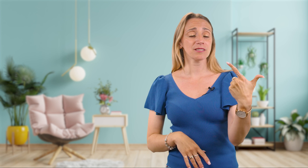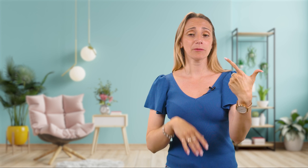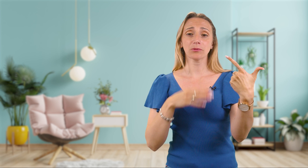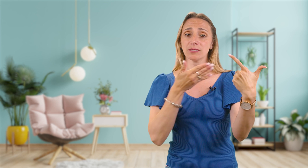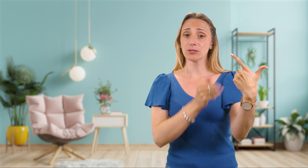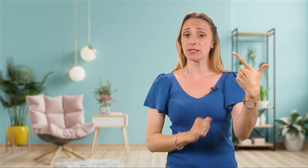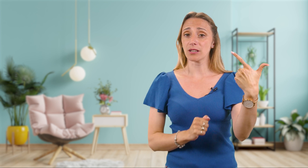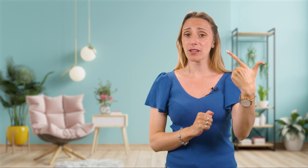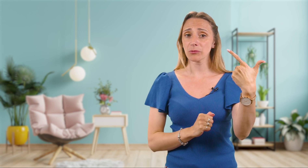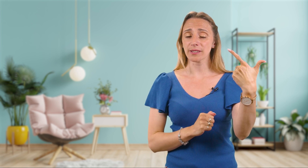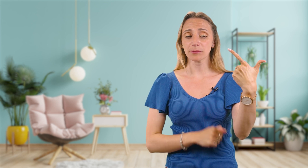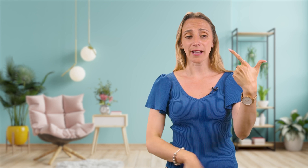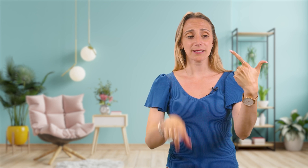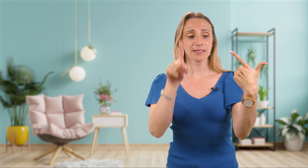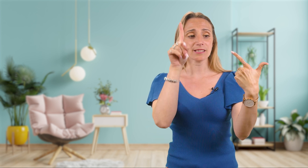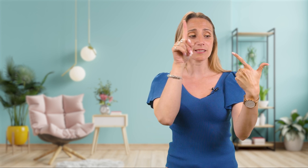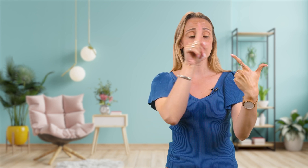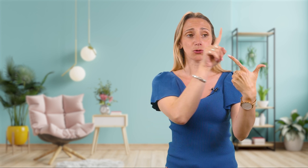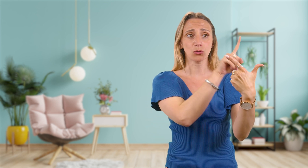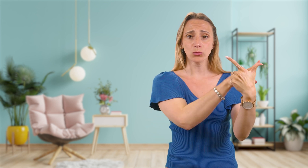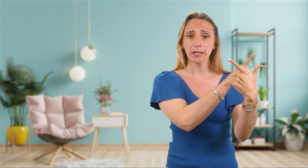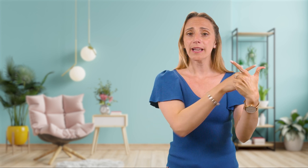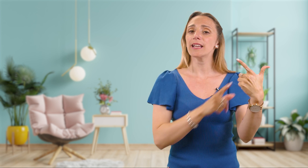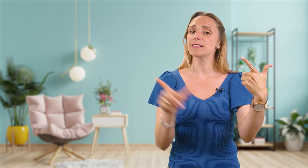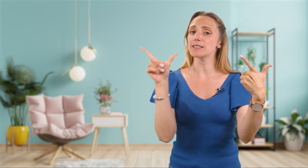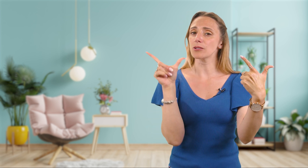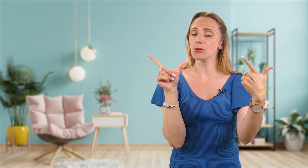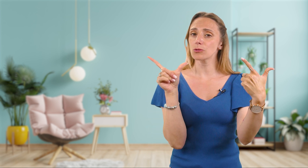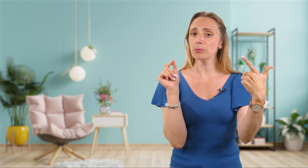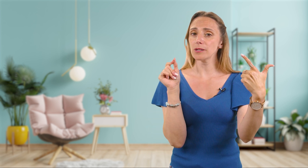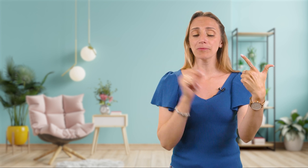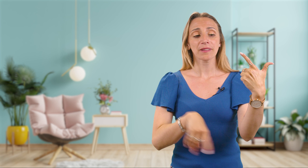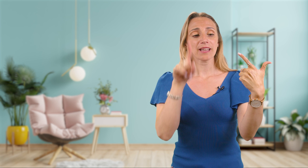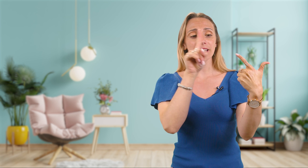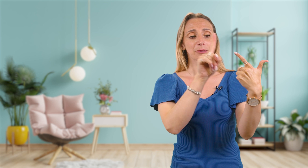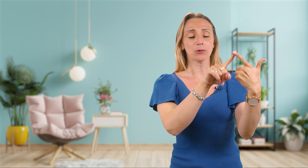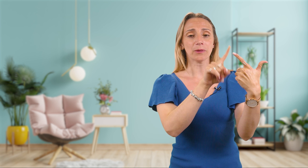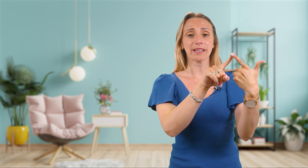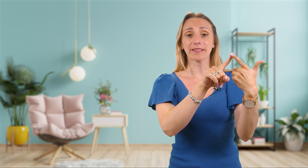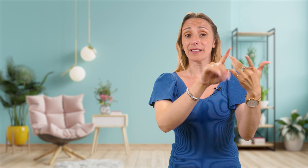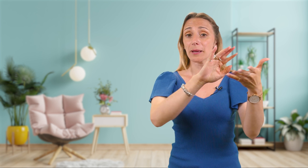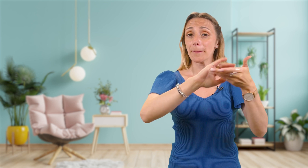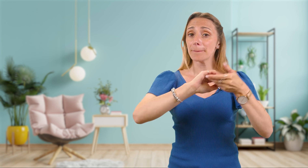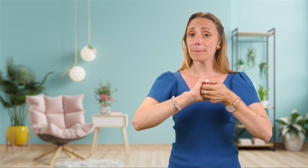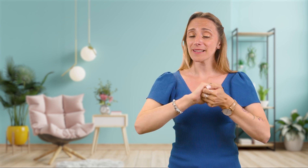les ai positionnés dans mon espace et j'ai dit que lui était en couple et que lui était